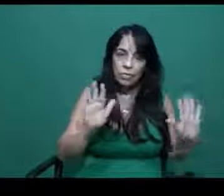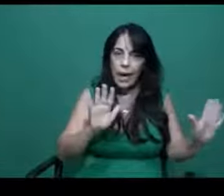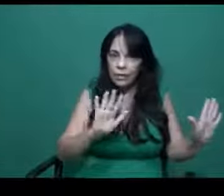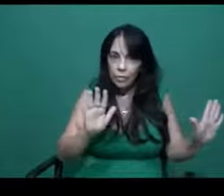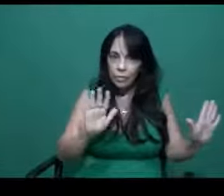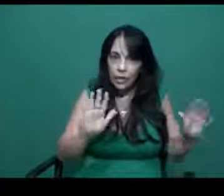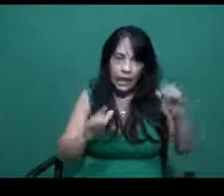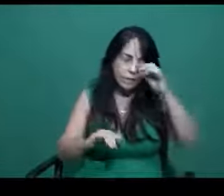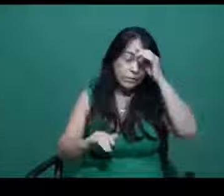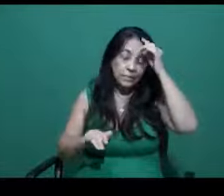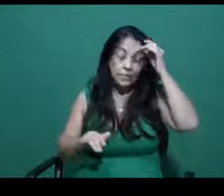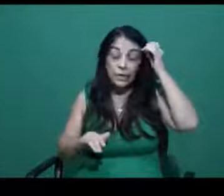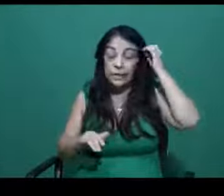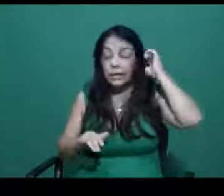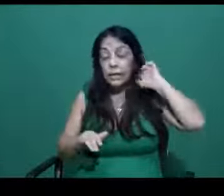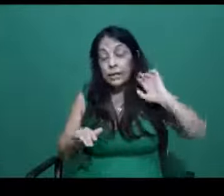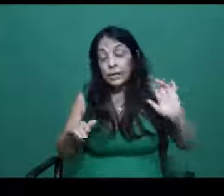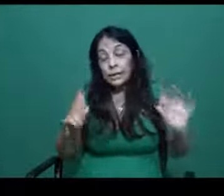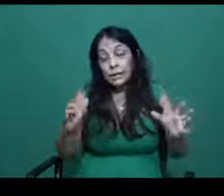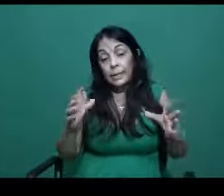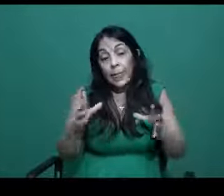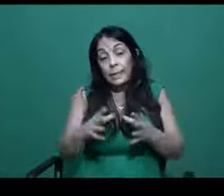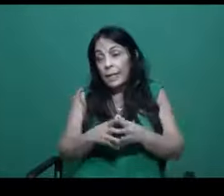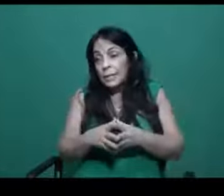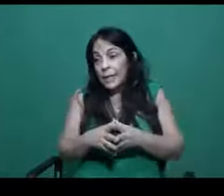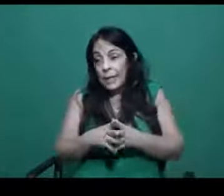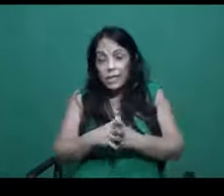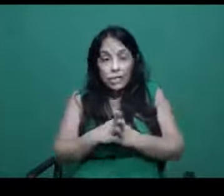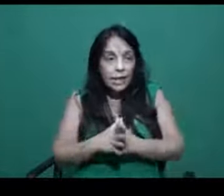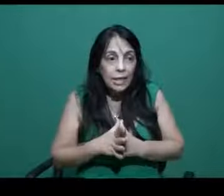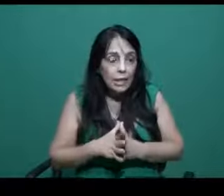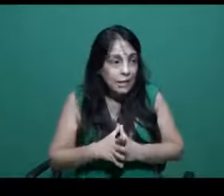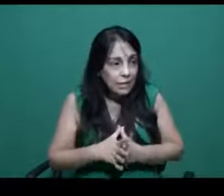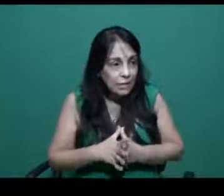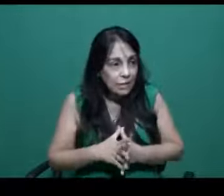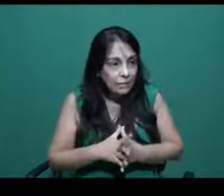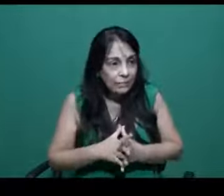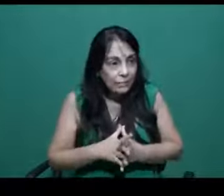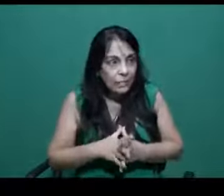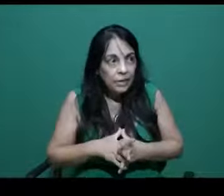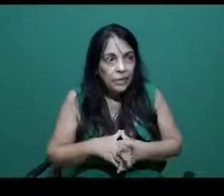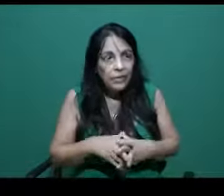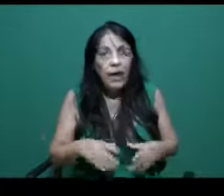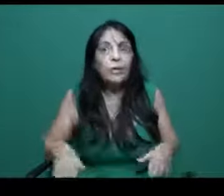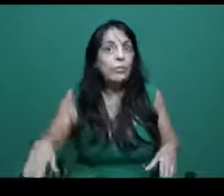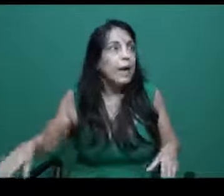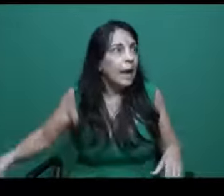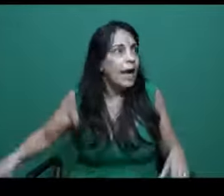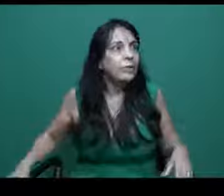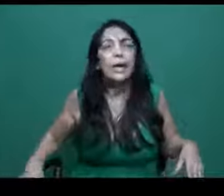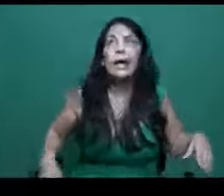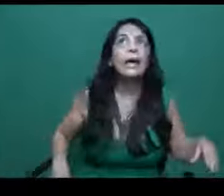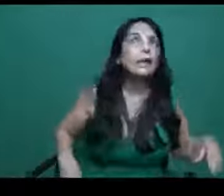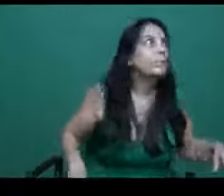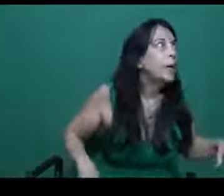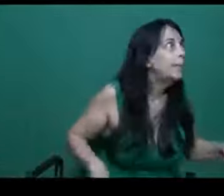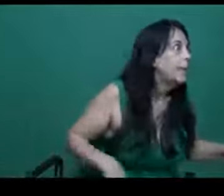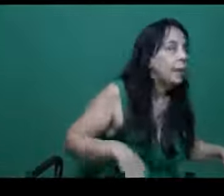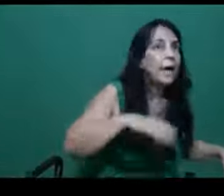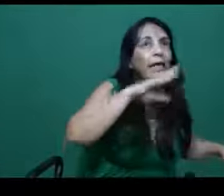espaço combinado. Mas para aquelas crianças que vai no mercado, é carregado pela mãe para lá, vê